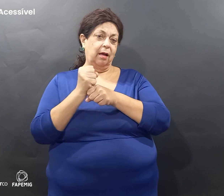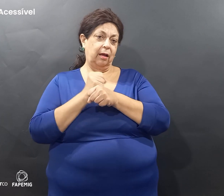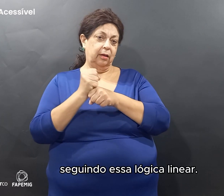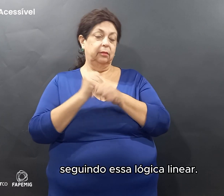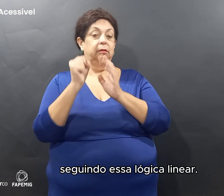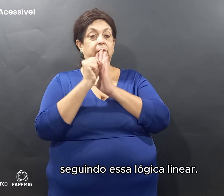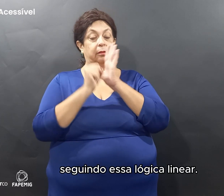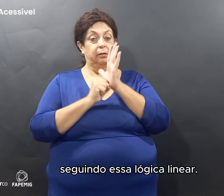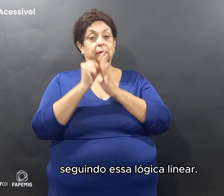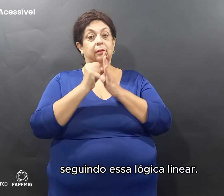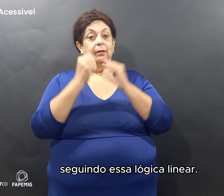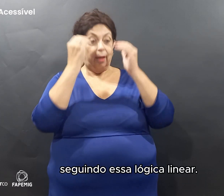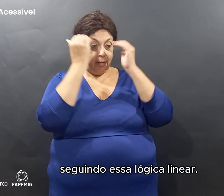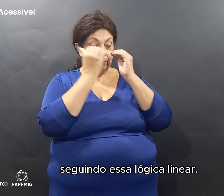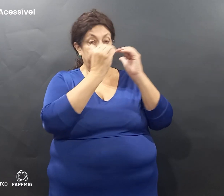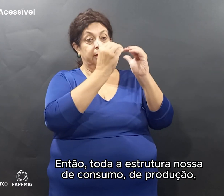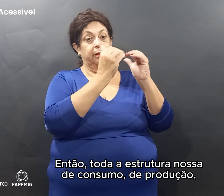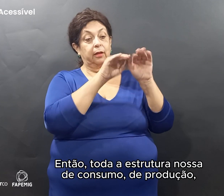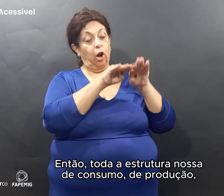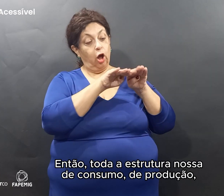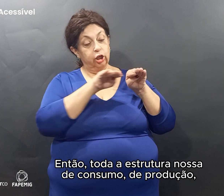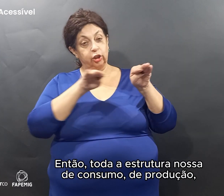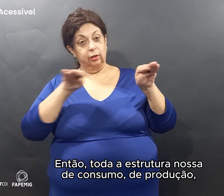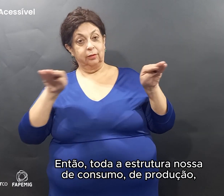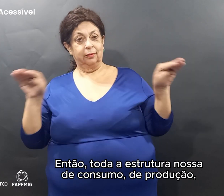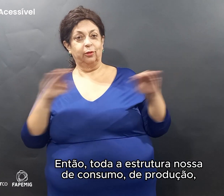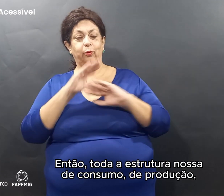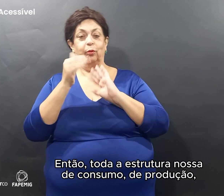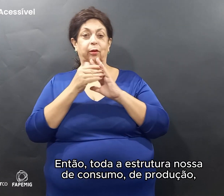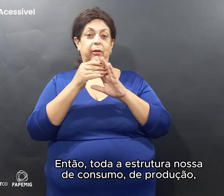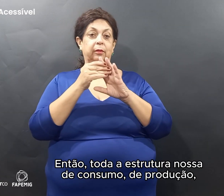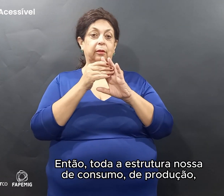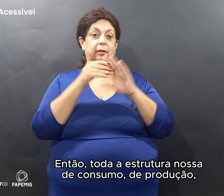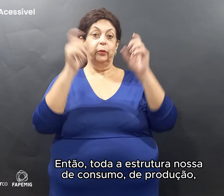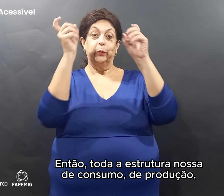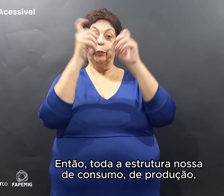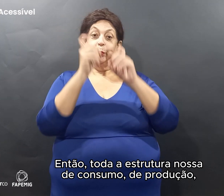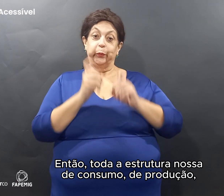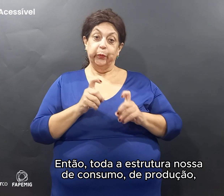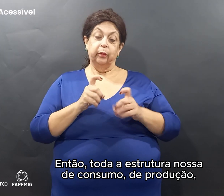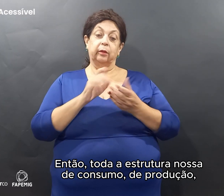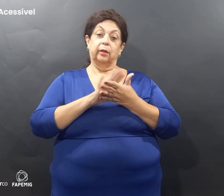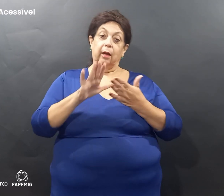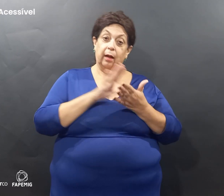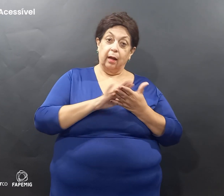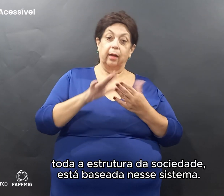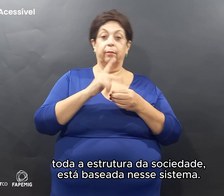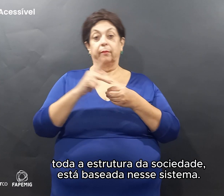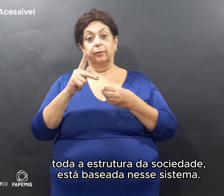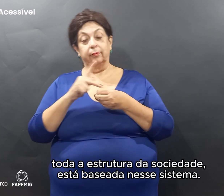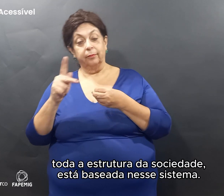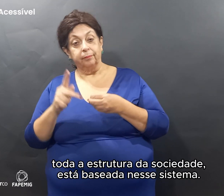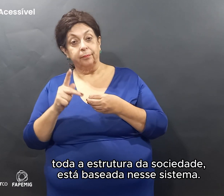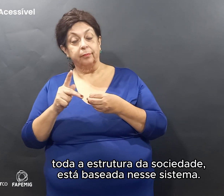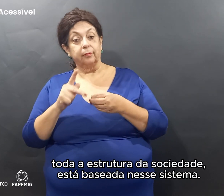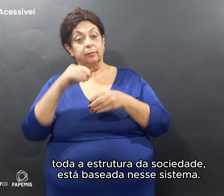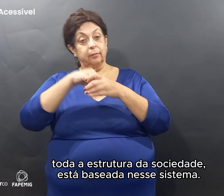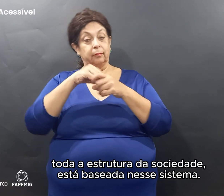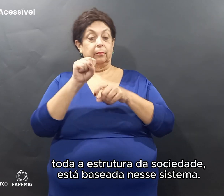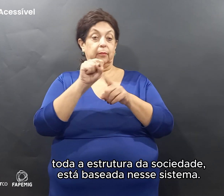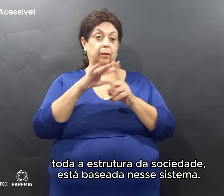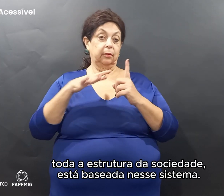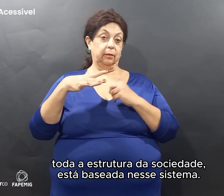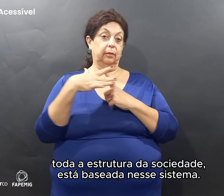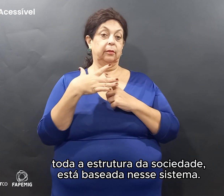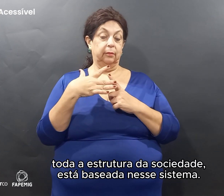né? Seguindo essa lógica linear. Então, toda a estrutura nossa de consumo, de produção, toda a estrutura da sociedade,